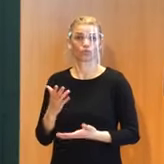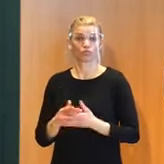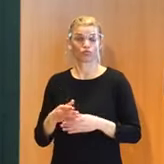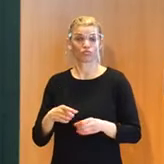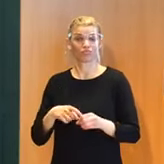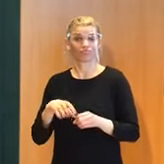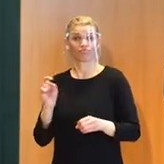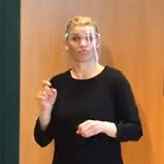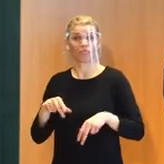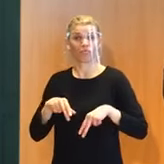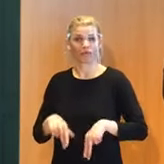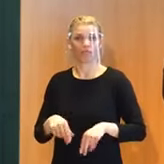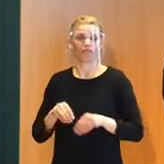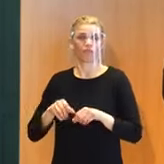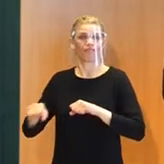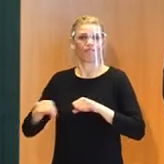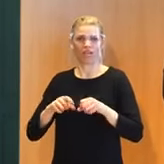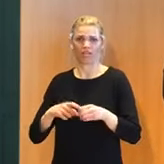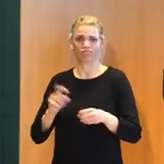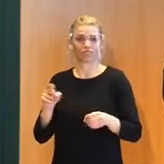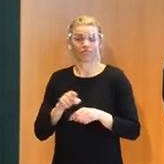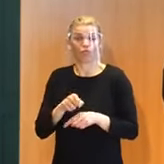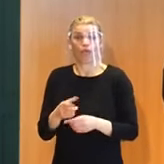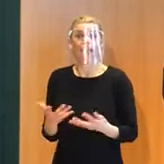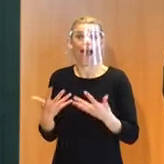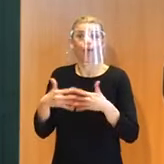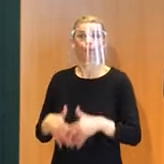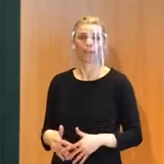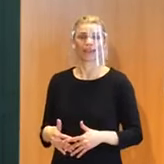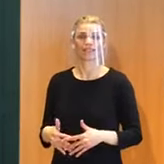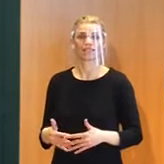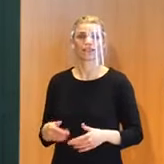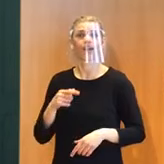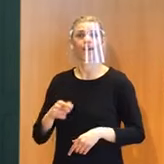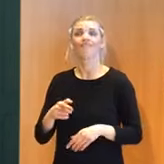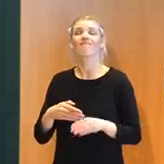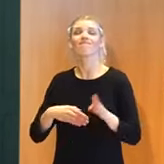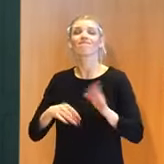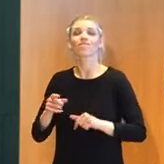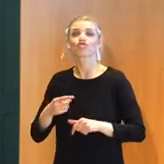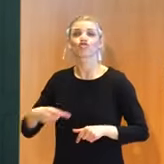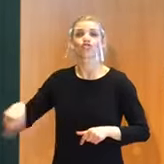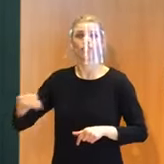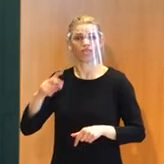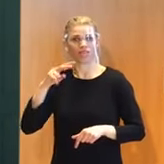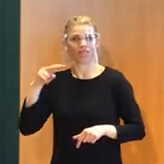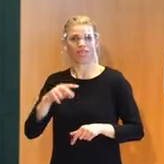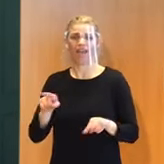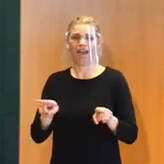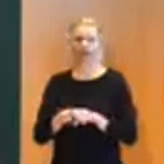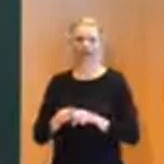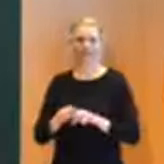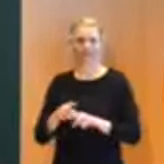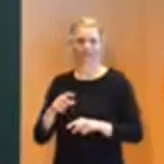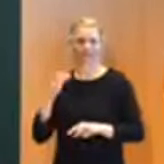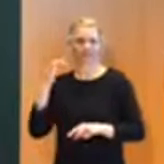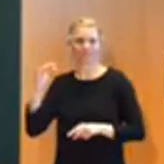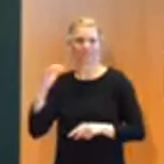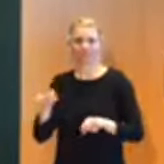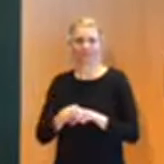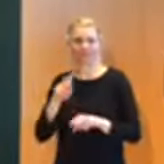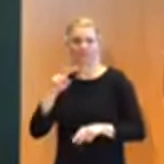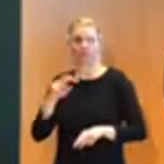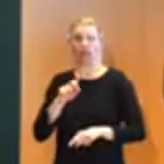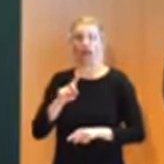pozície premiéra, že odišiel z vlády. To bolo úplne zrejmé, toto väčšina národa presne takto videla. Ale ak tu má ísť